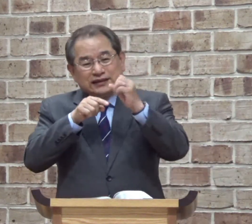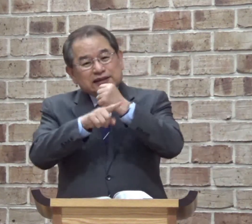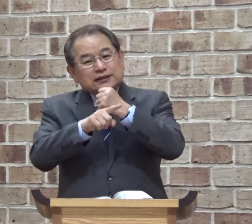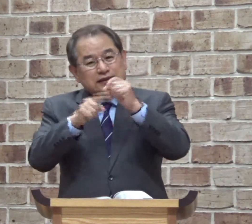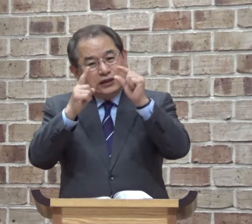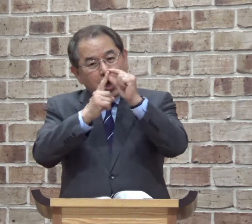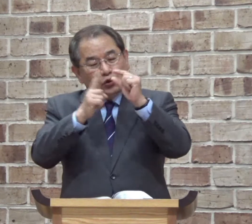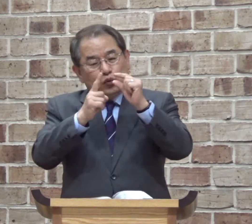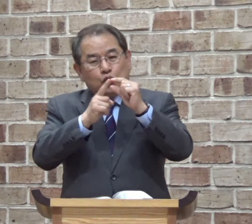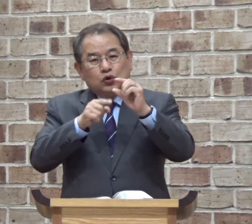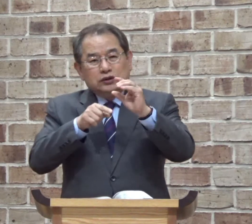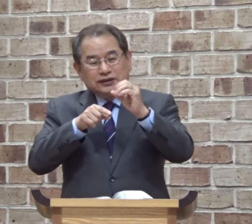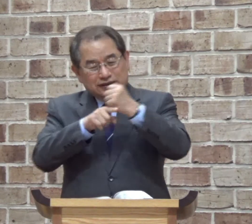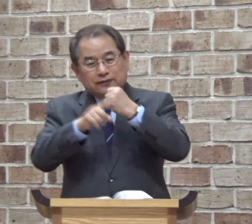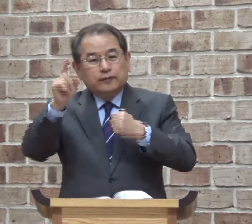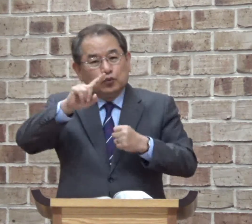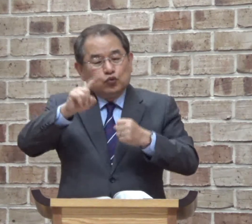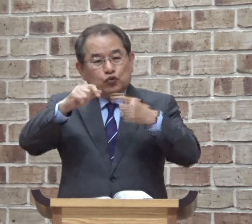다른 사람을 존중하고